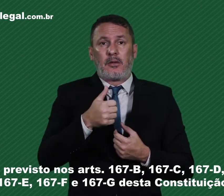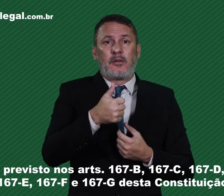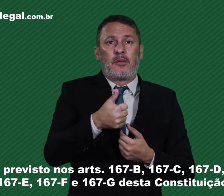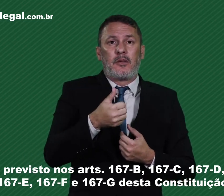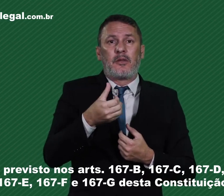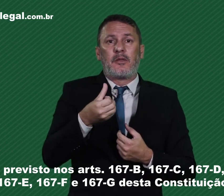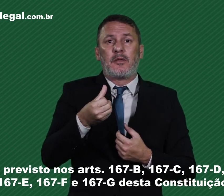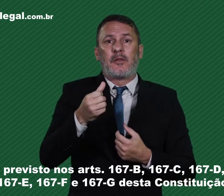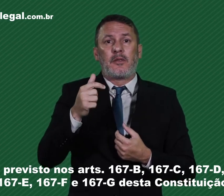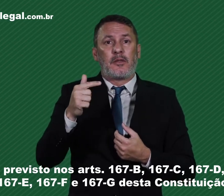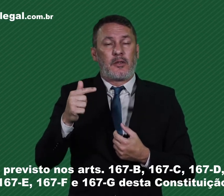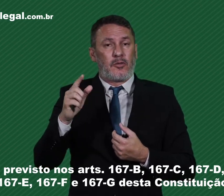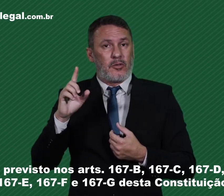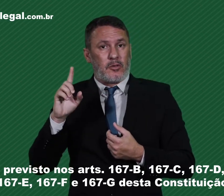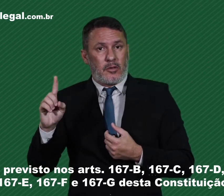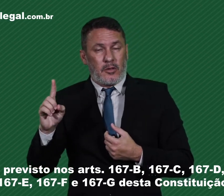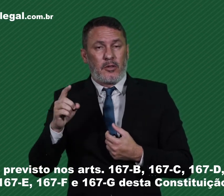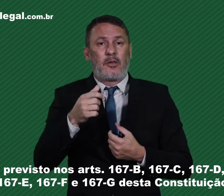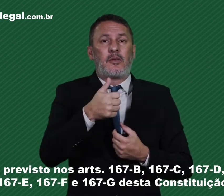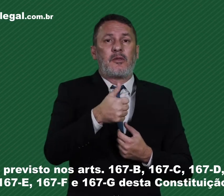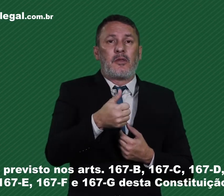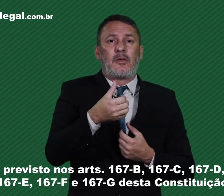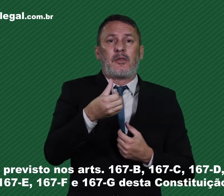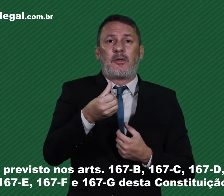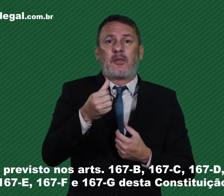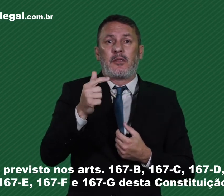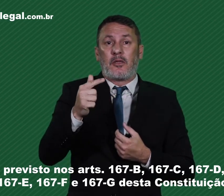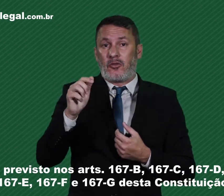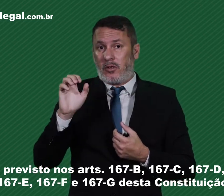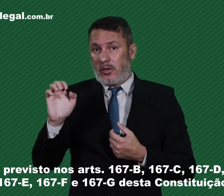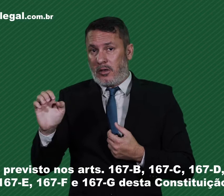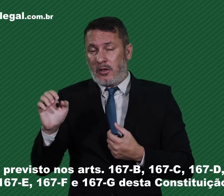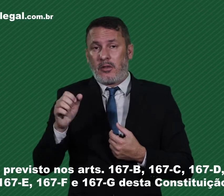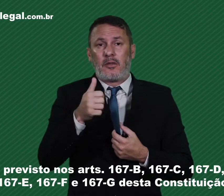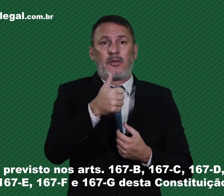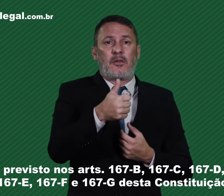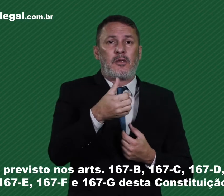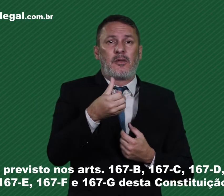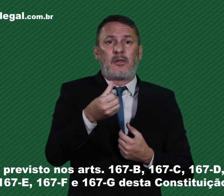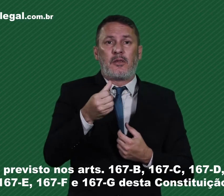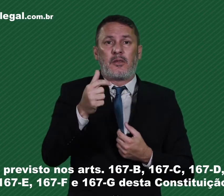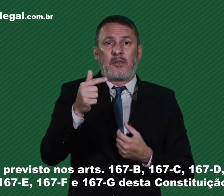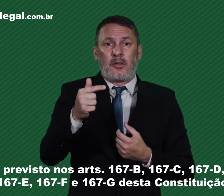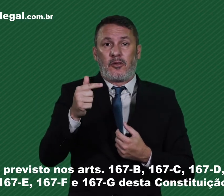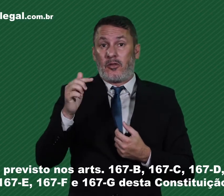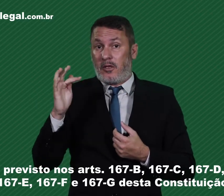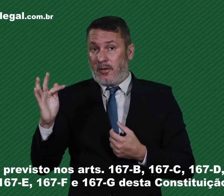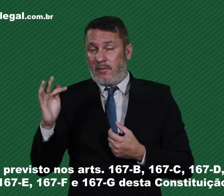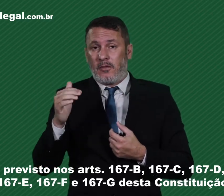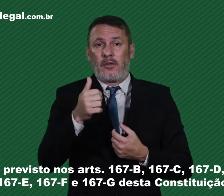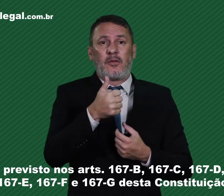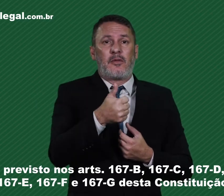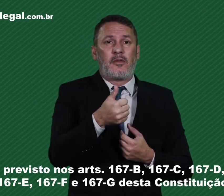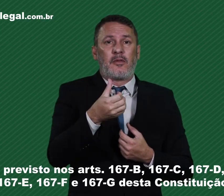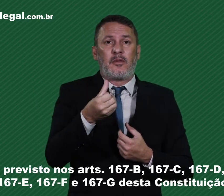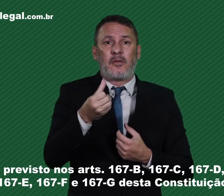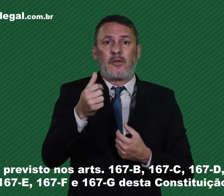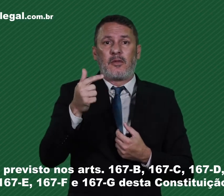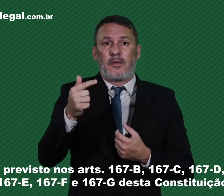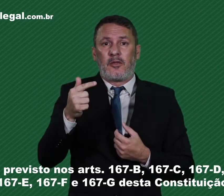c167 de 167 é 167 f e 167 G